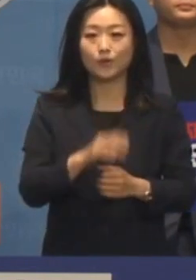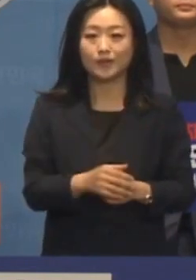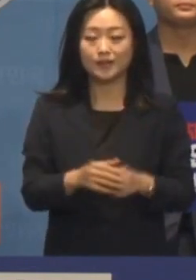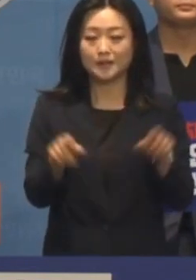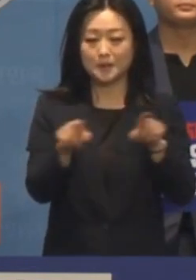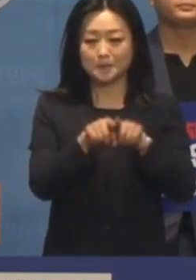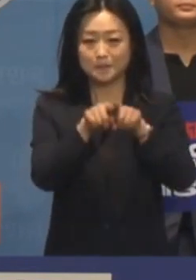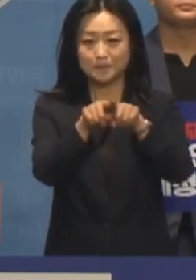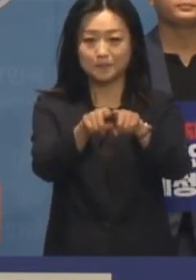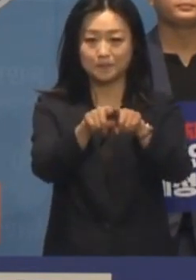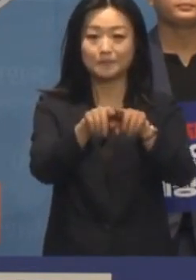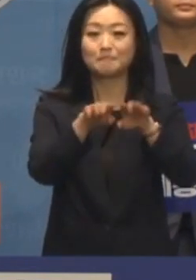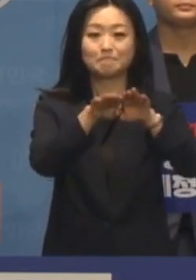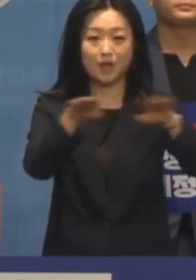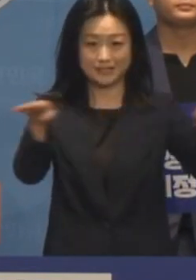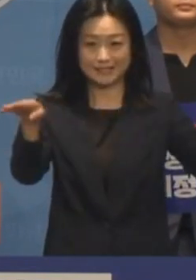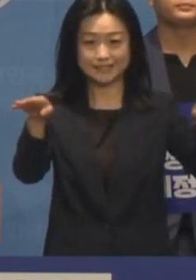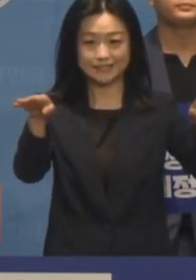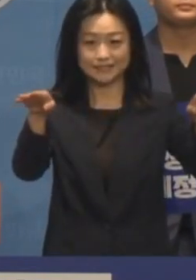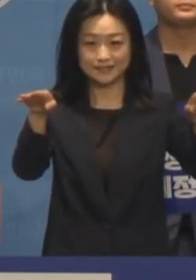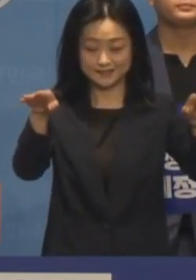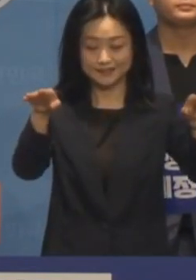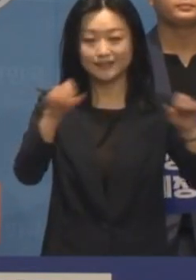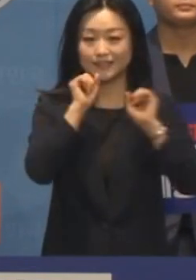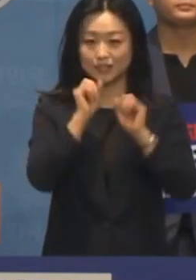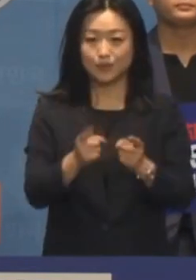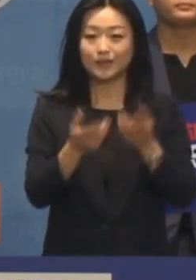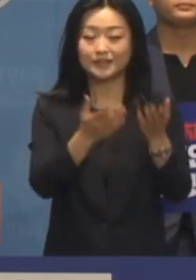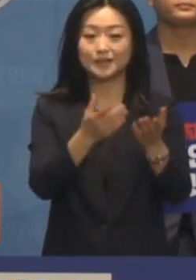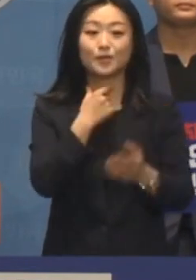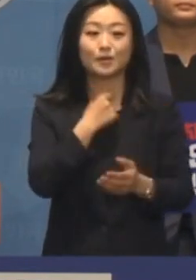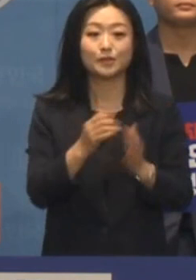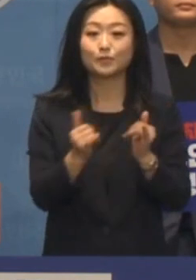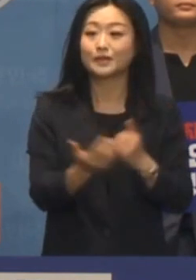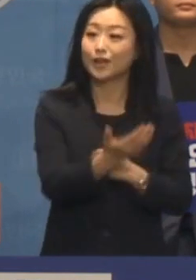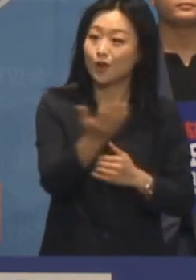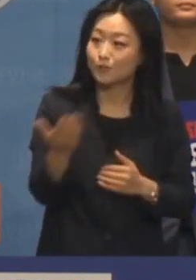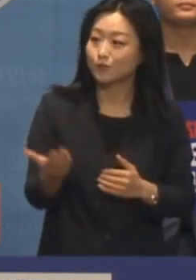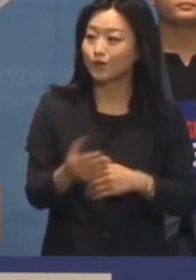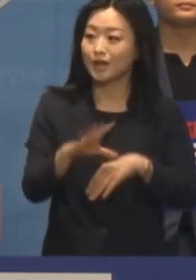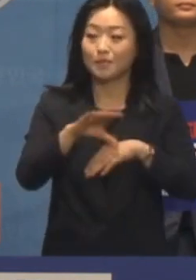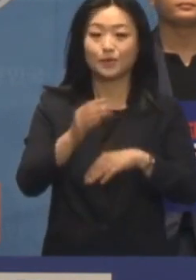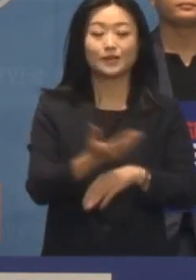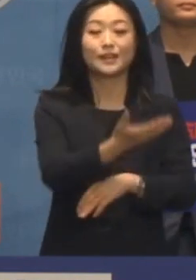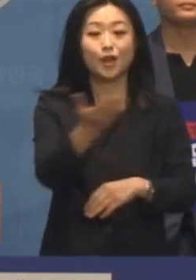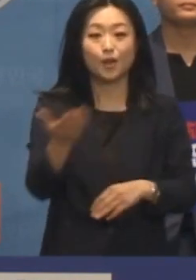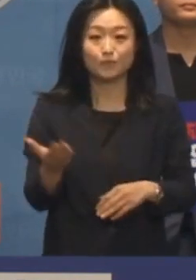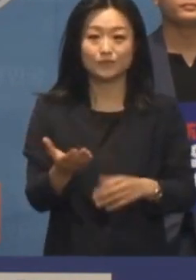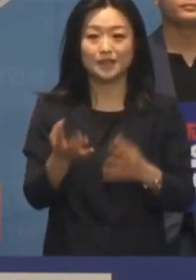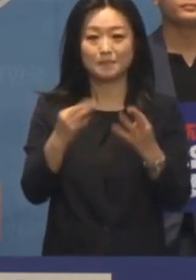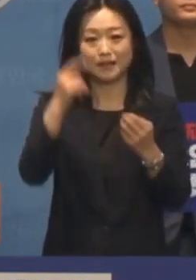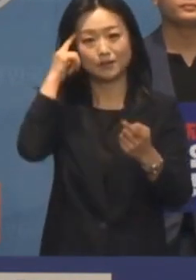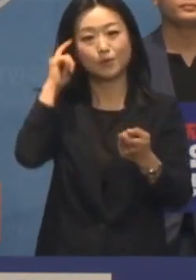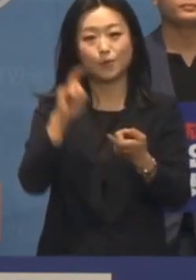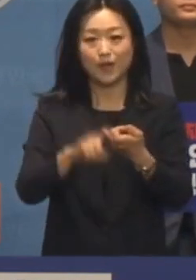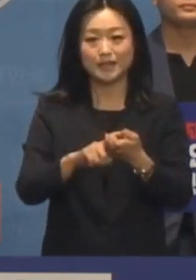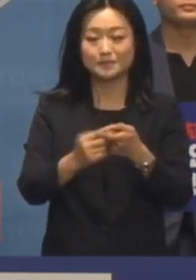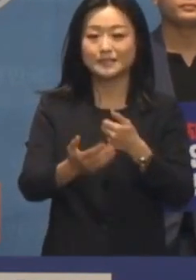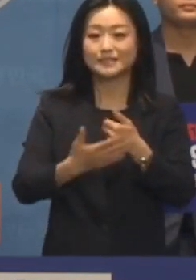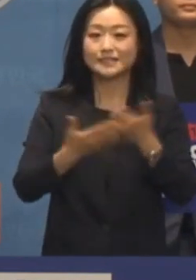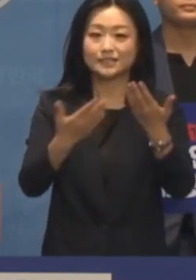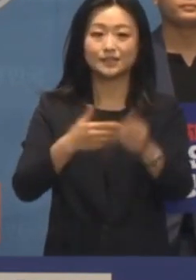환경을 구축하는 데 기여할 수 있기를 바랍니다. 국민 여러분과 언론인 여러분의 많은 관심과